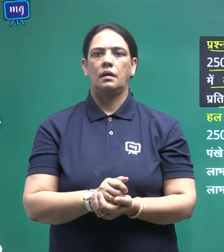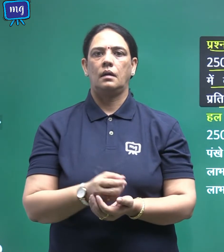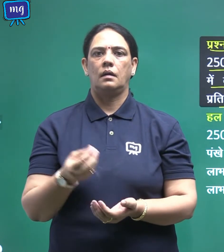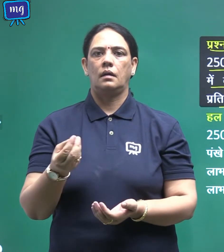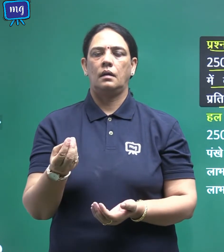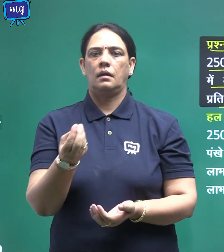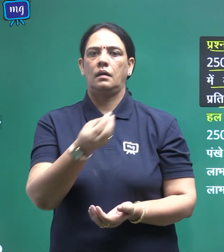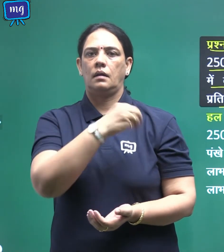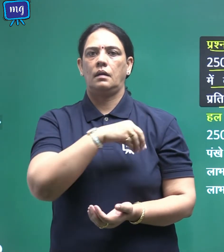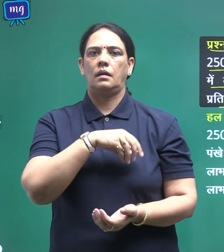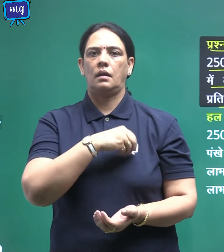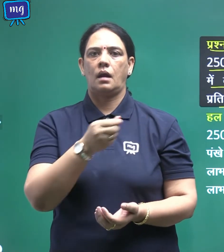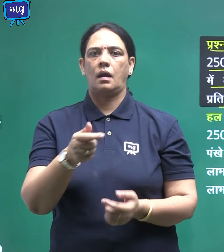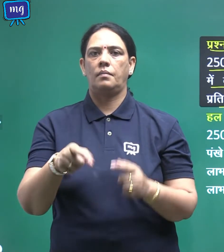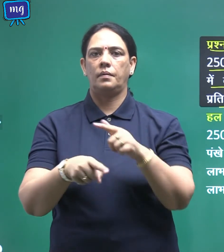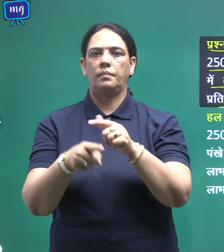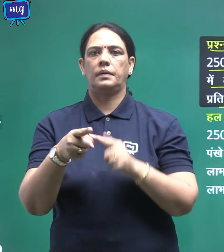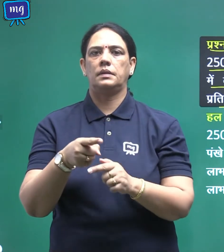प्रतिशत